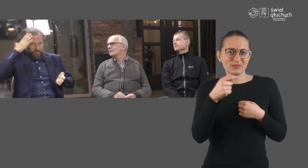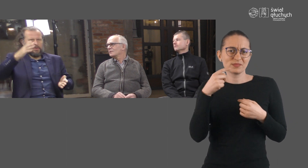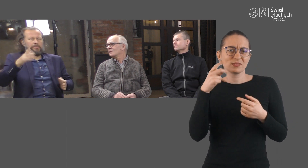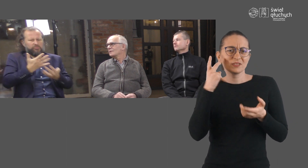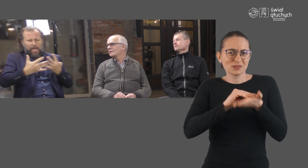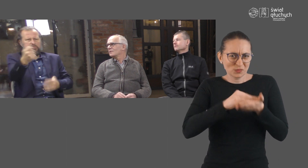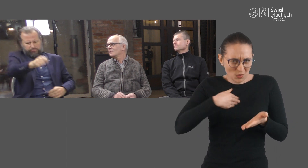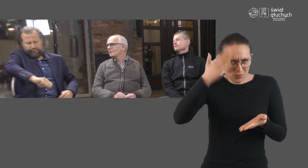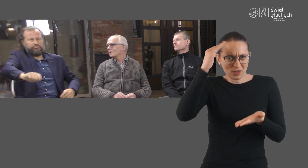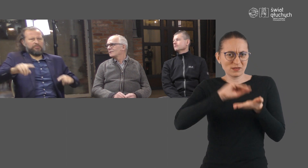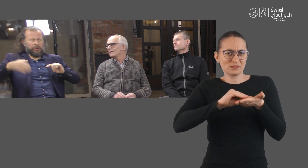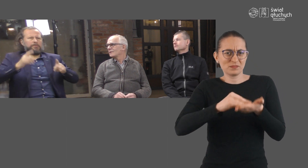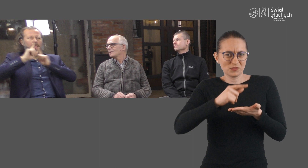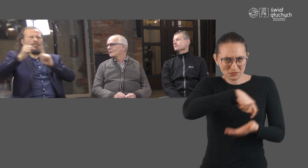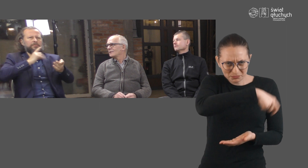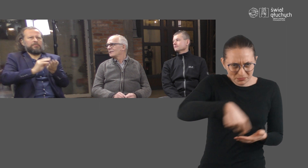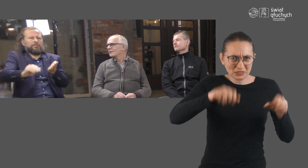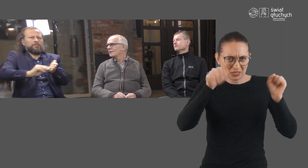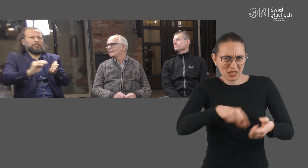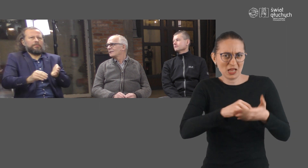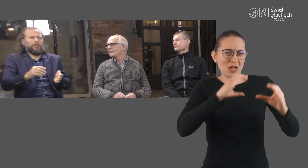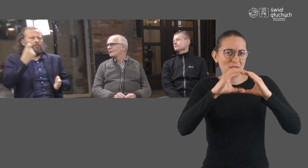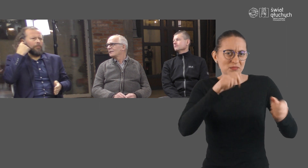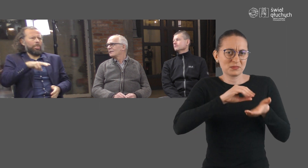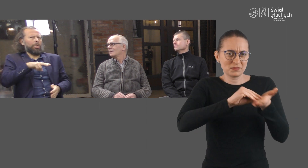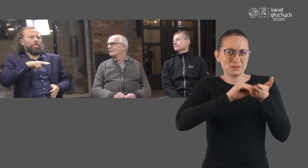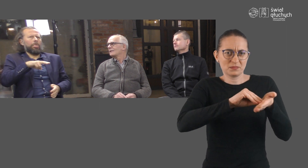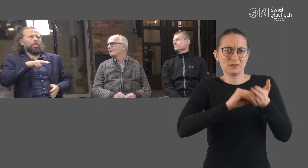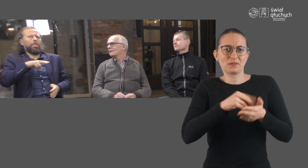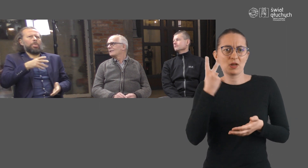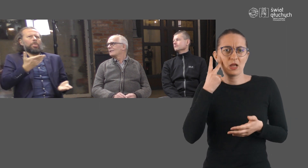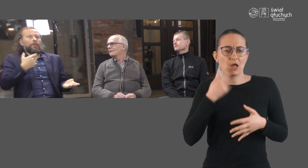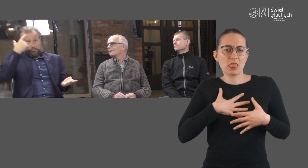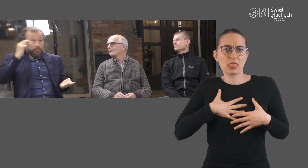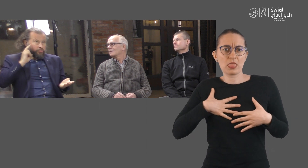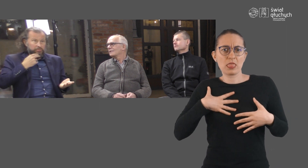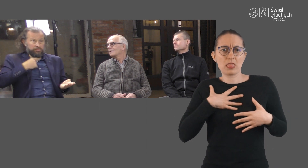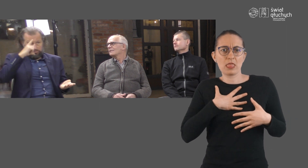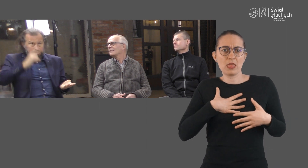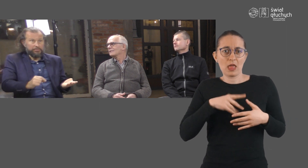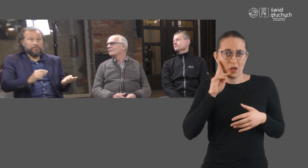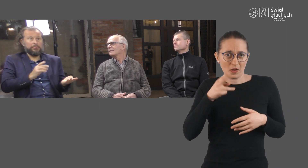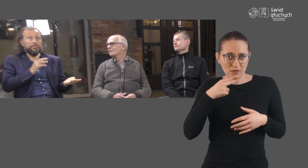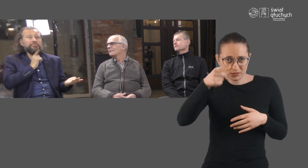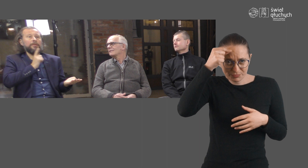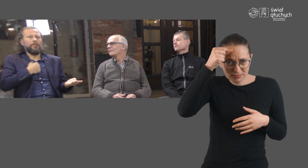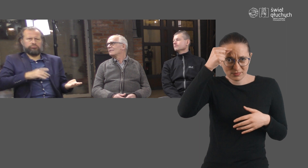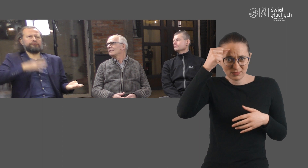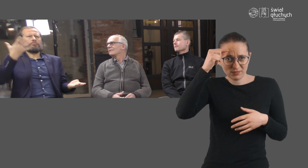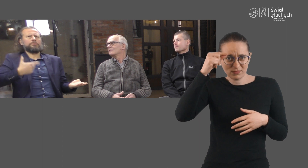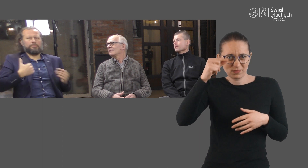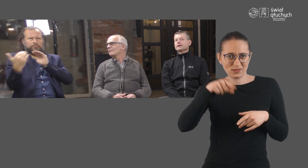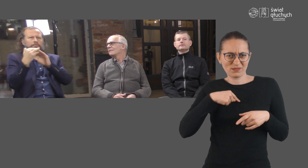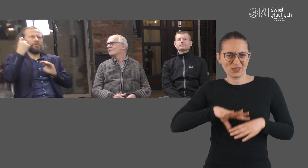zdenerwowałam. Co chcesz, pisać umiemy, będziemy na kartce rozmawiać. No, słyszący się patrzyli na mnie. Myślicie,